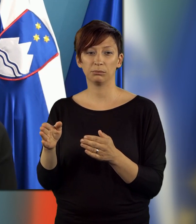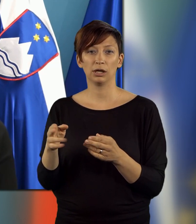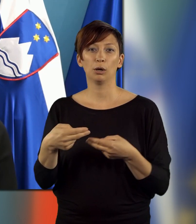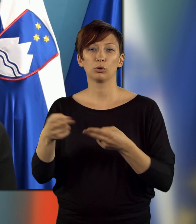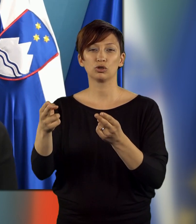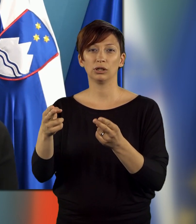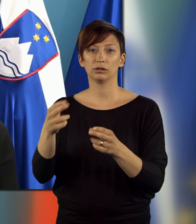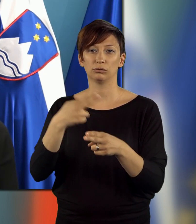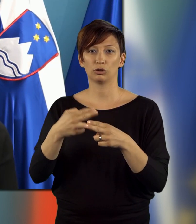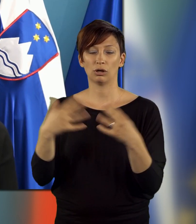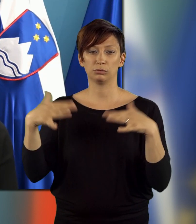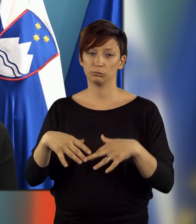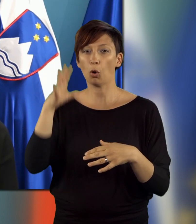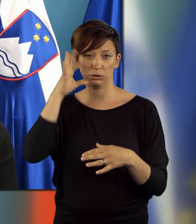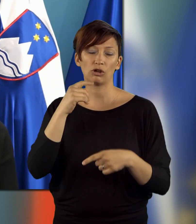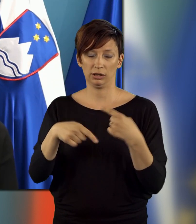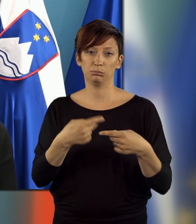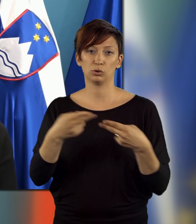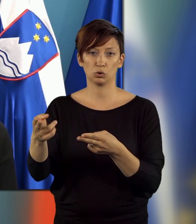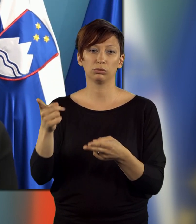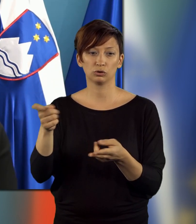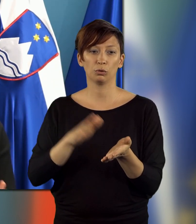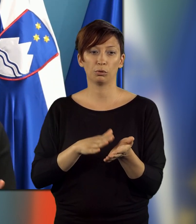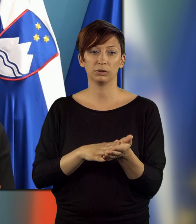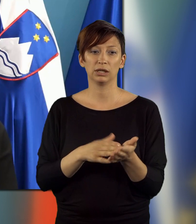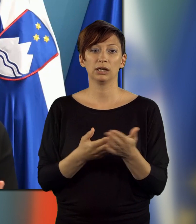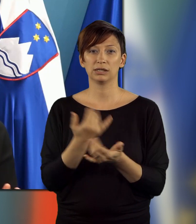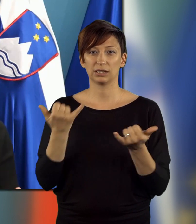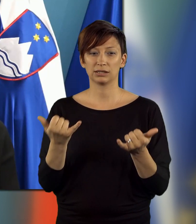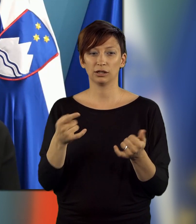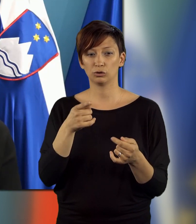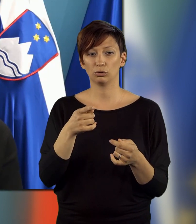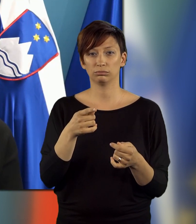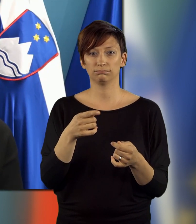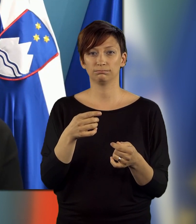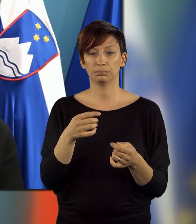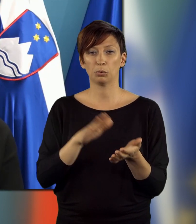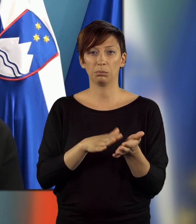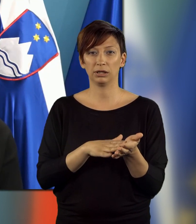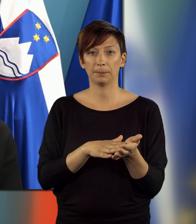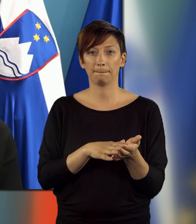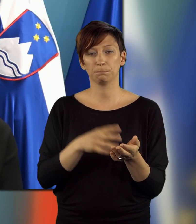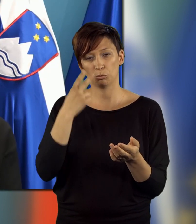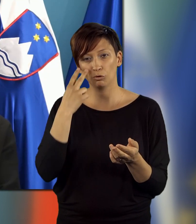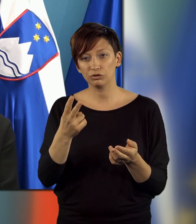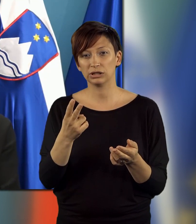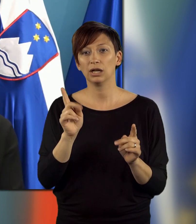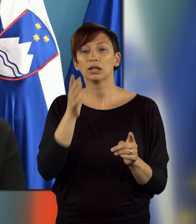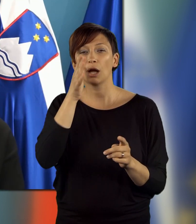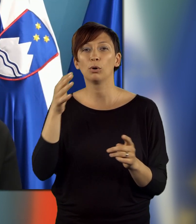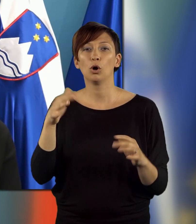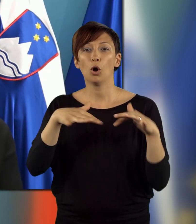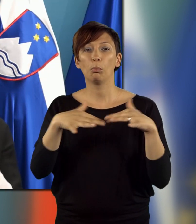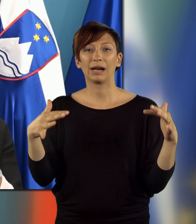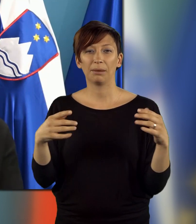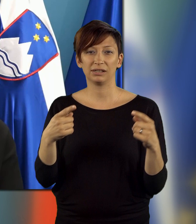državni zbor novele? Po običajnem postopku. To pomeni... Torej, zaenkrat to drži tako. Bomo videli tudi, kaj bo v